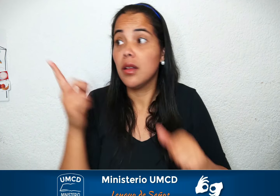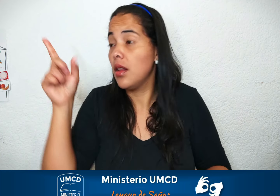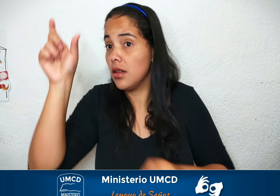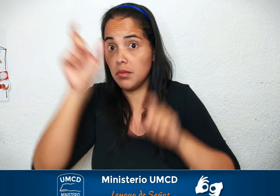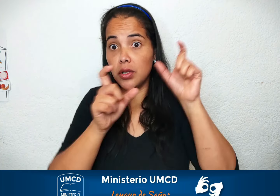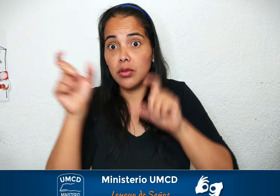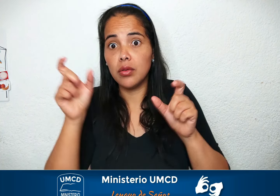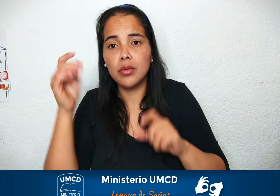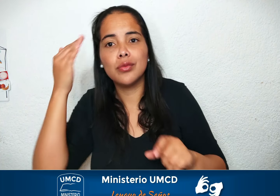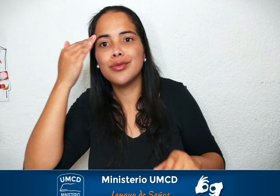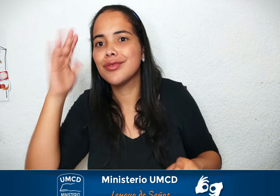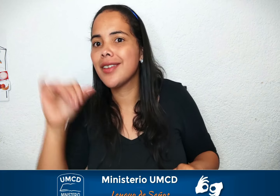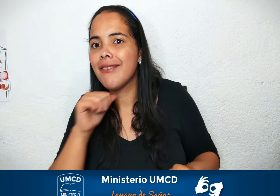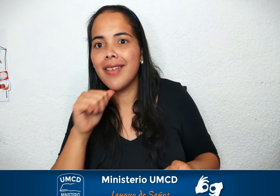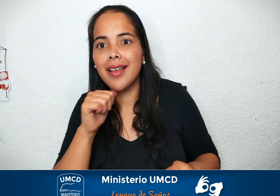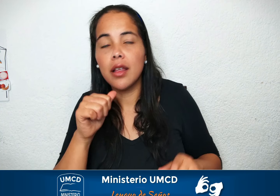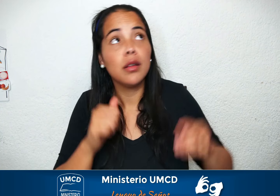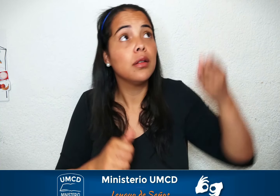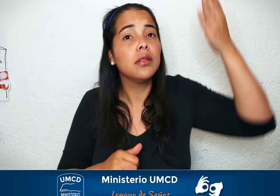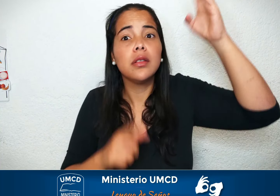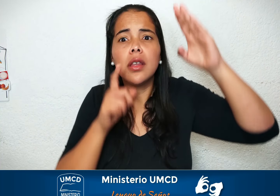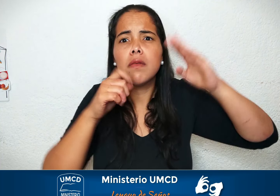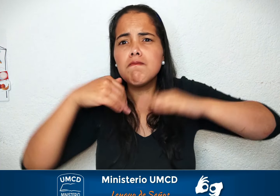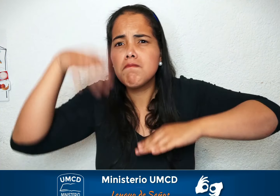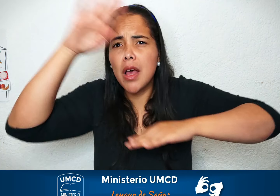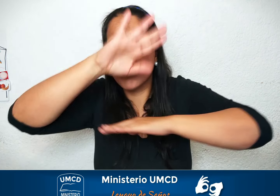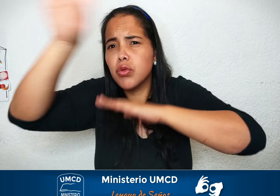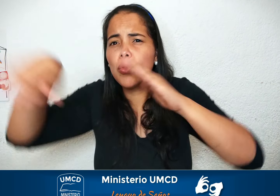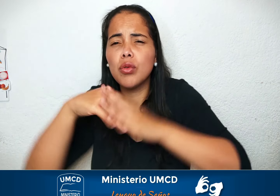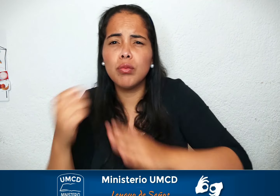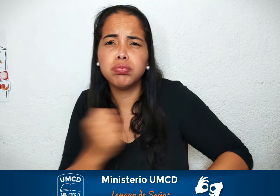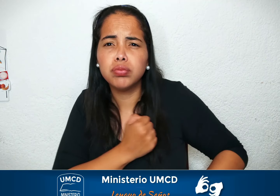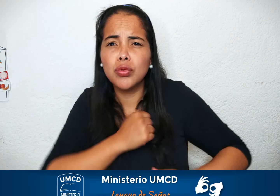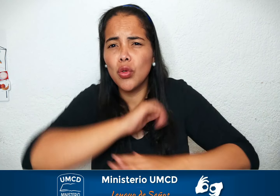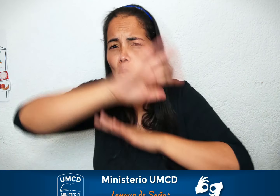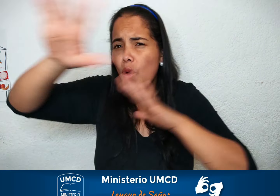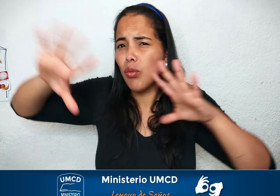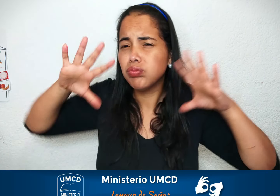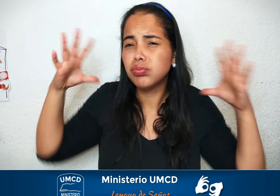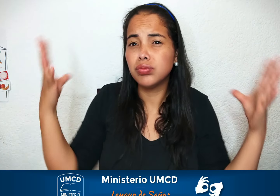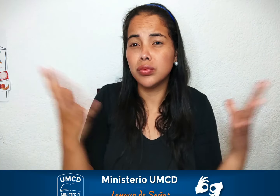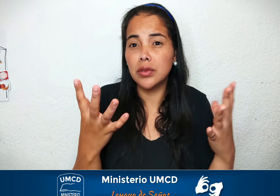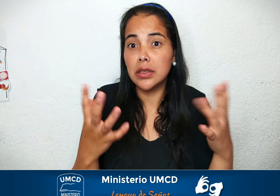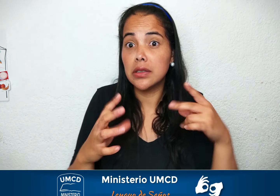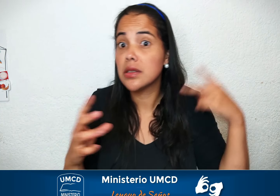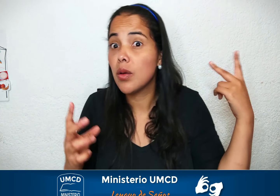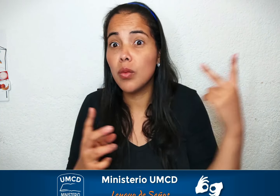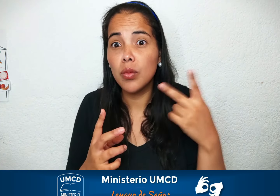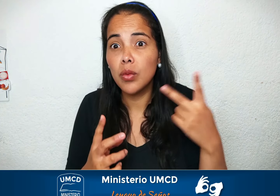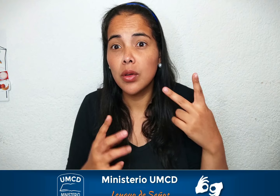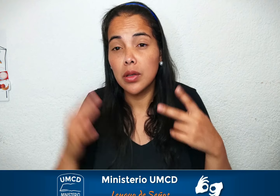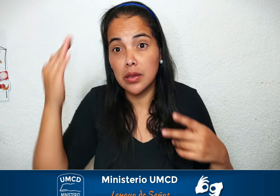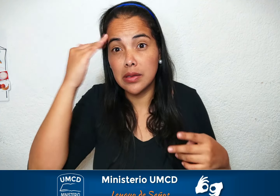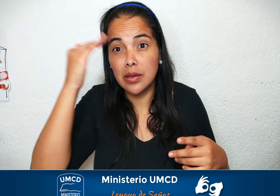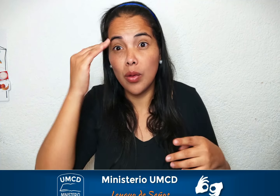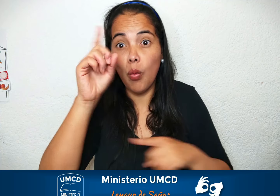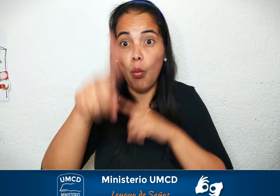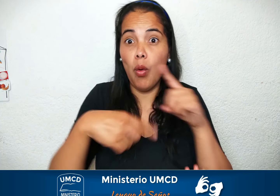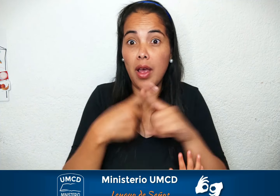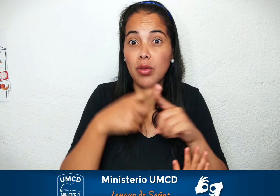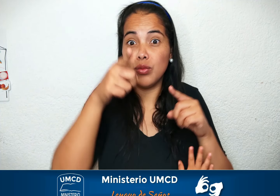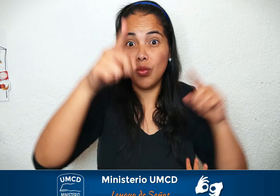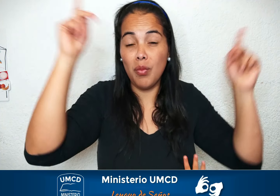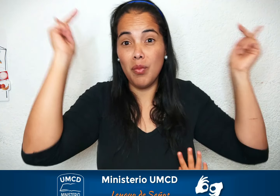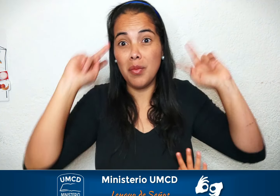personas finitas. No somos omniscientes y no somos completamente sabios. En segundo lugar, al estar en